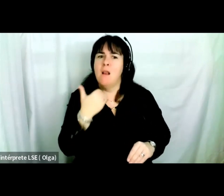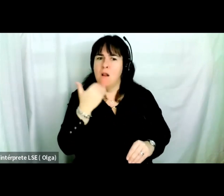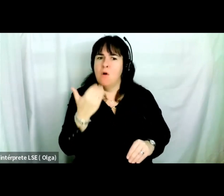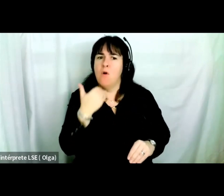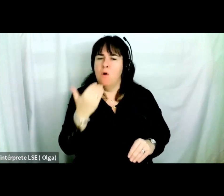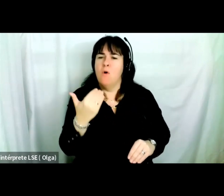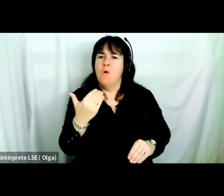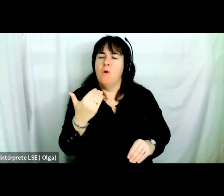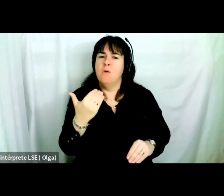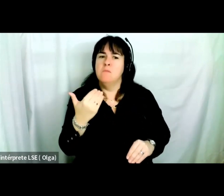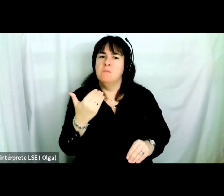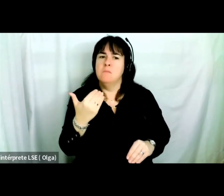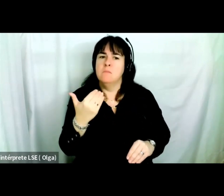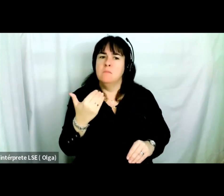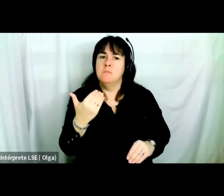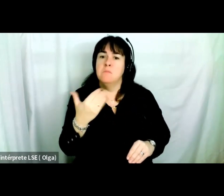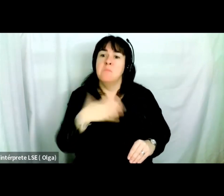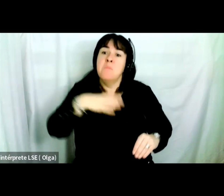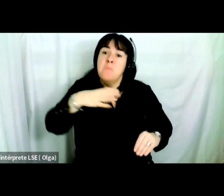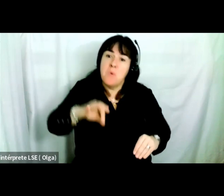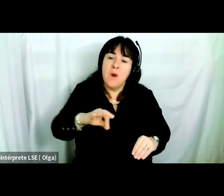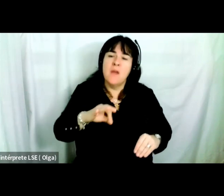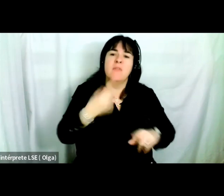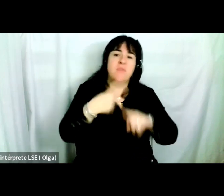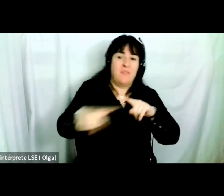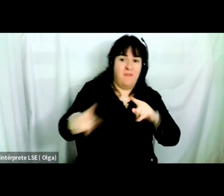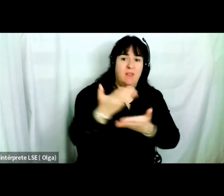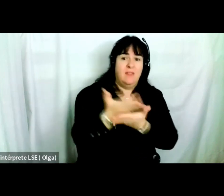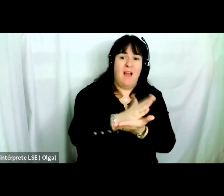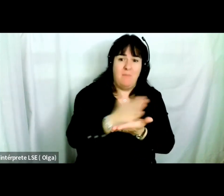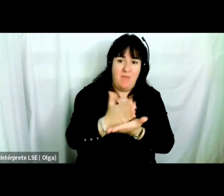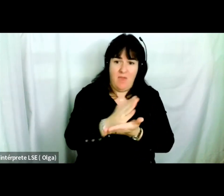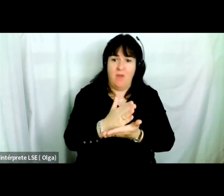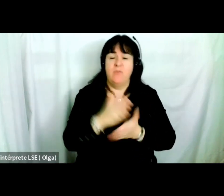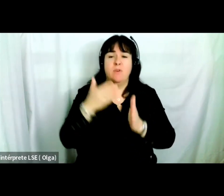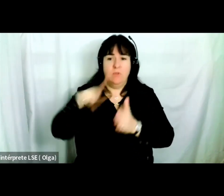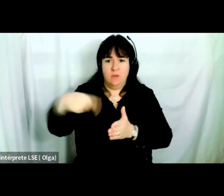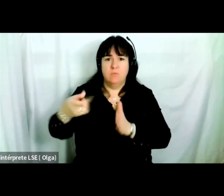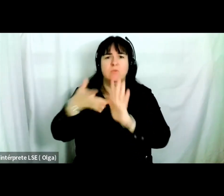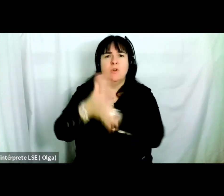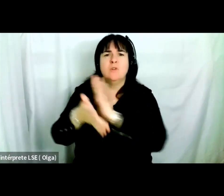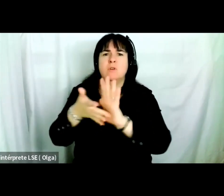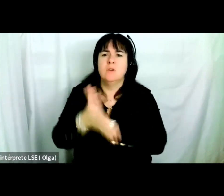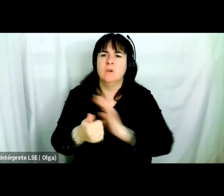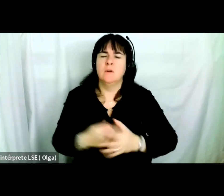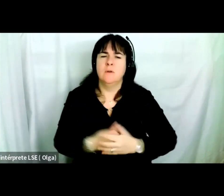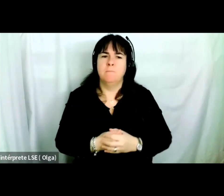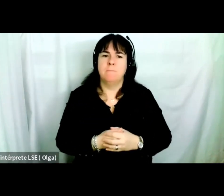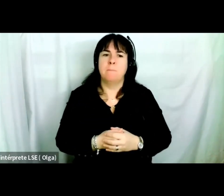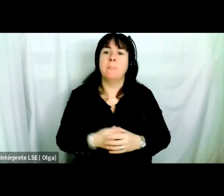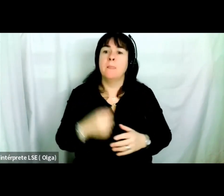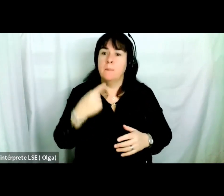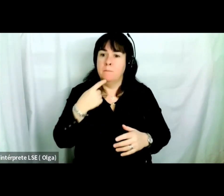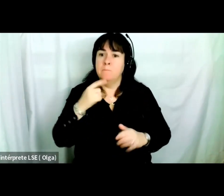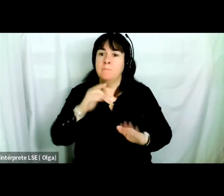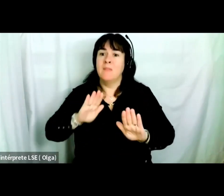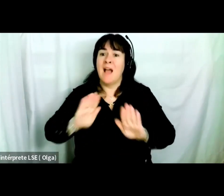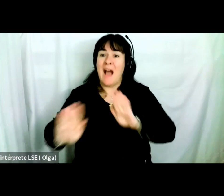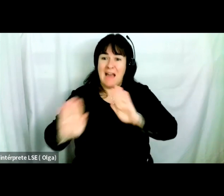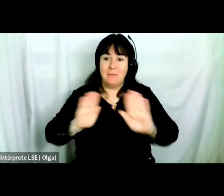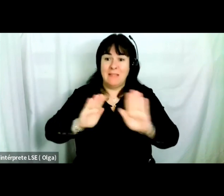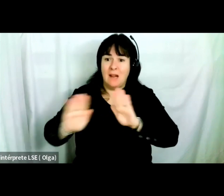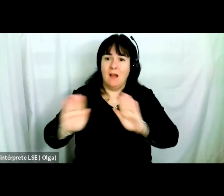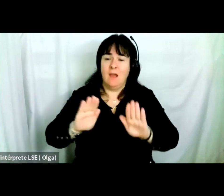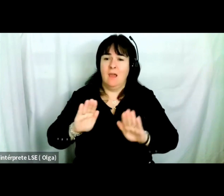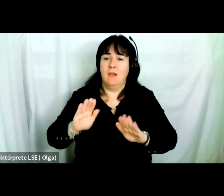ser la mediación, que es lo que os vamos a contar. En el arbitraje lo que